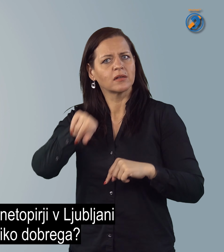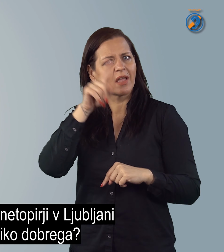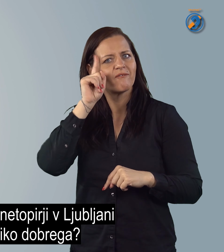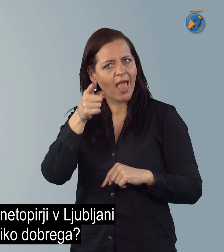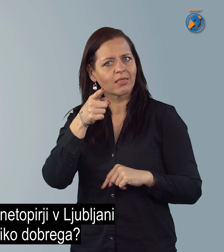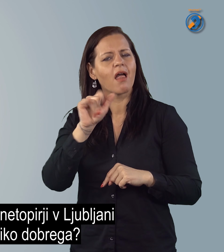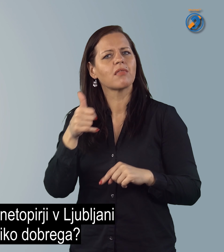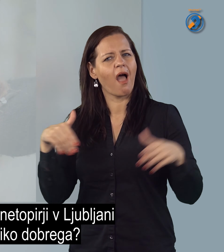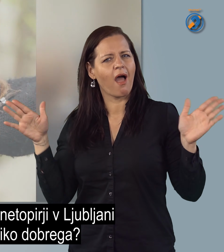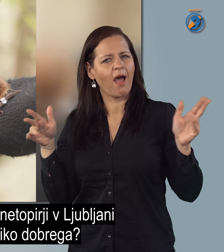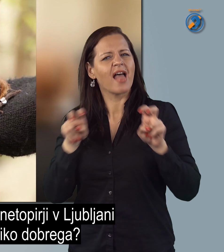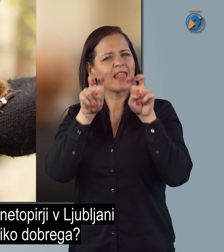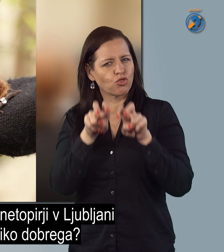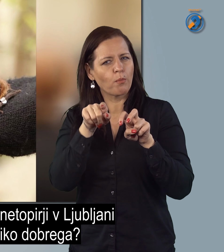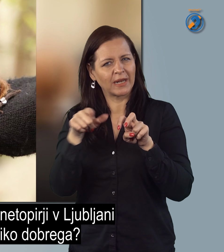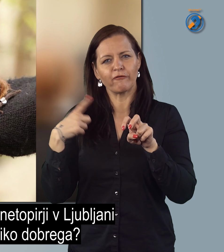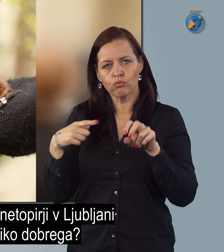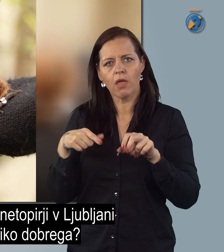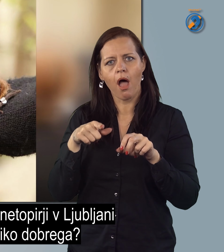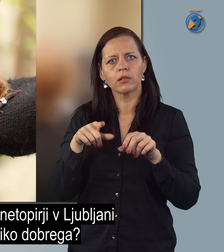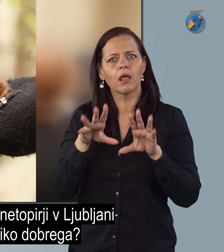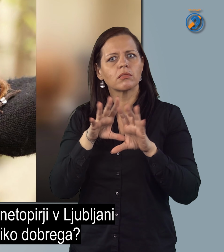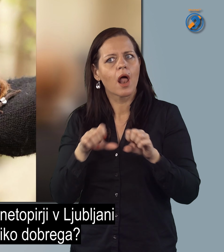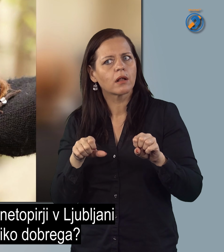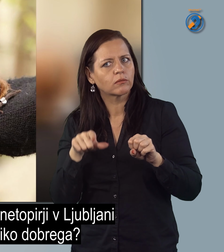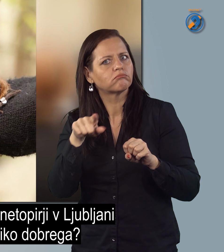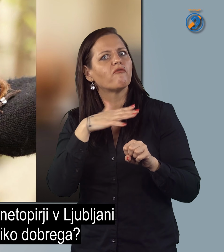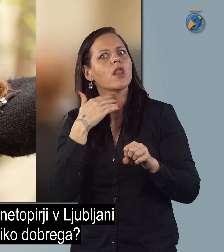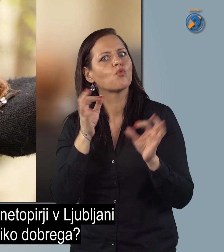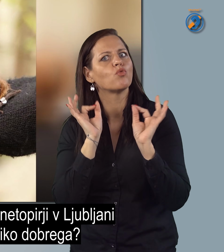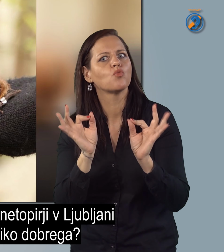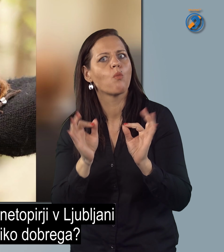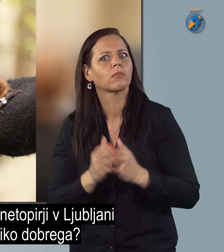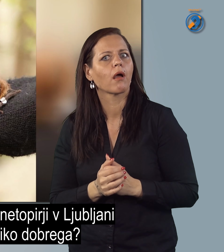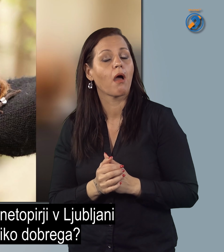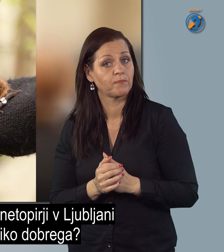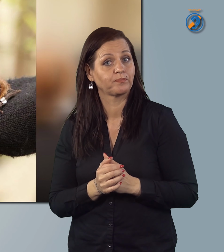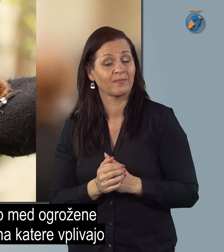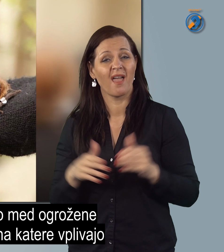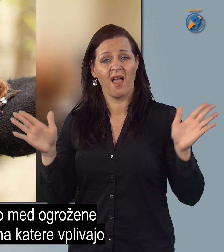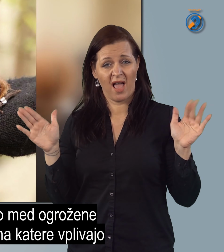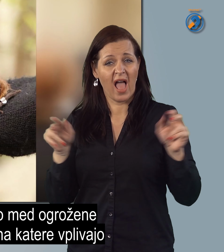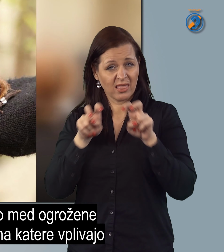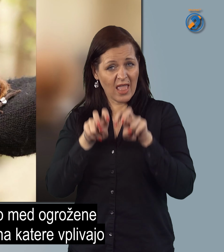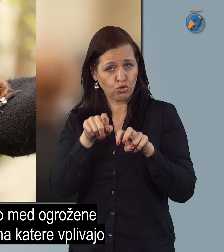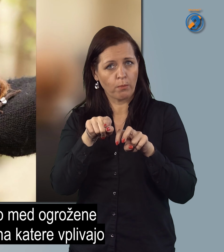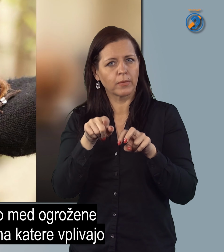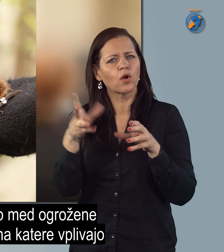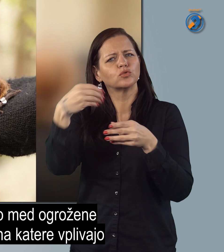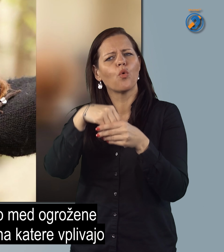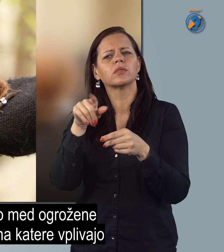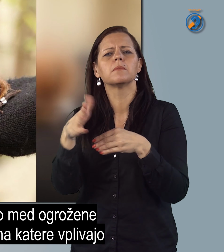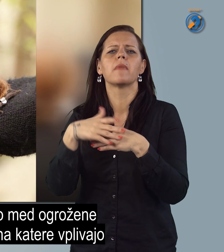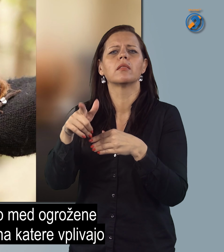Ali ste vedeli, da natopiri v Ljubljani naredijo veliko dobrega? Netopiri sodijo med